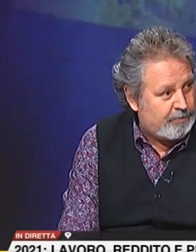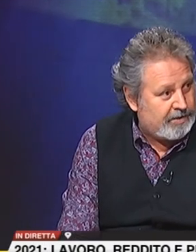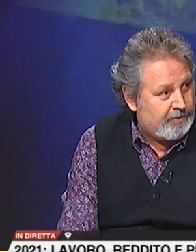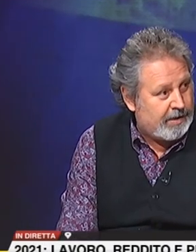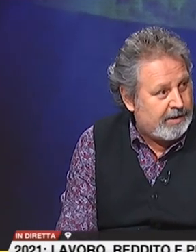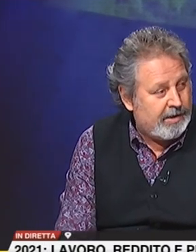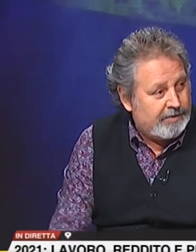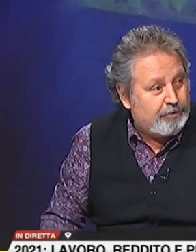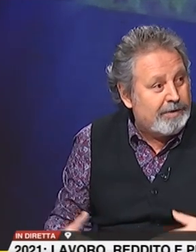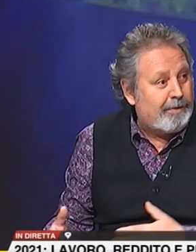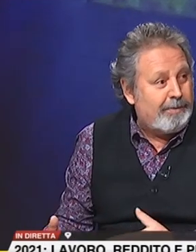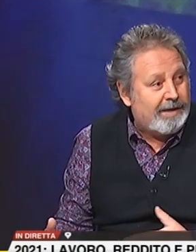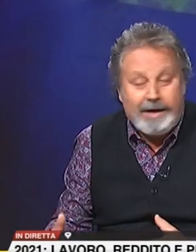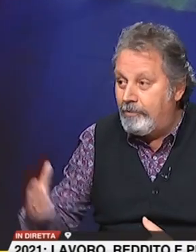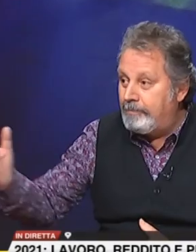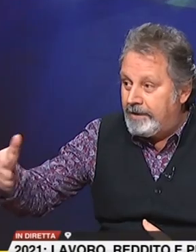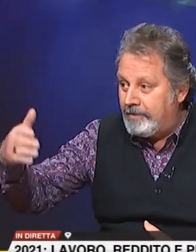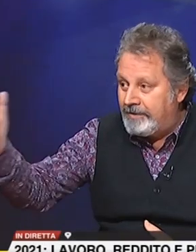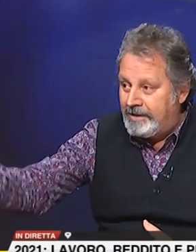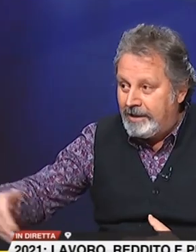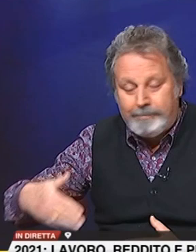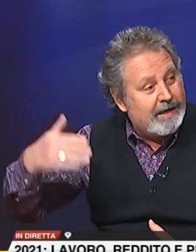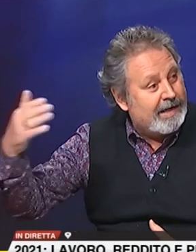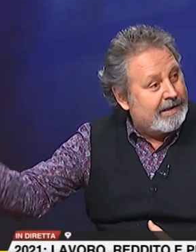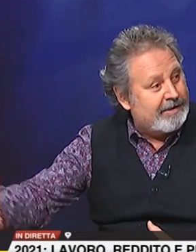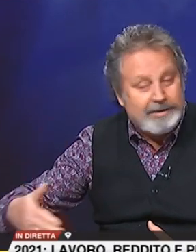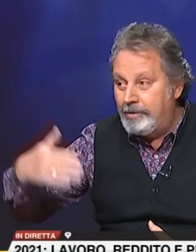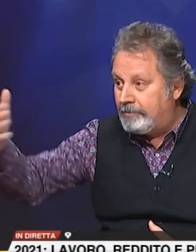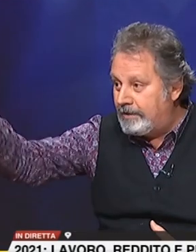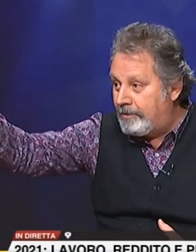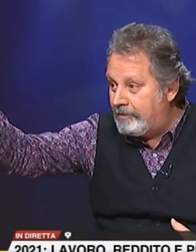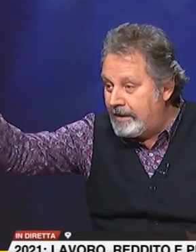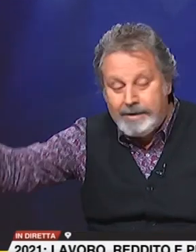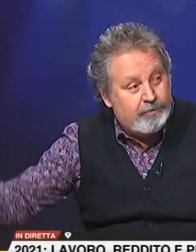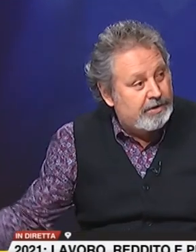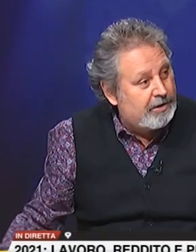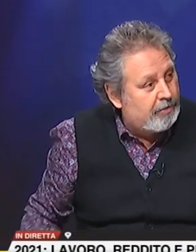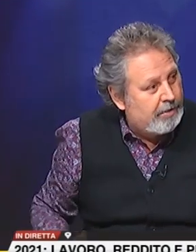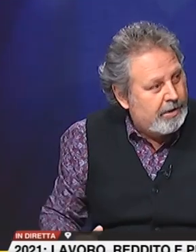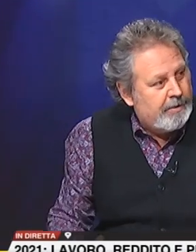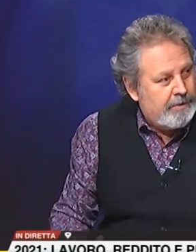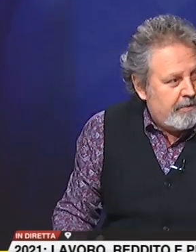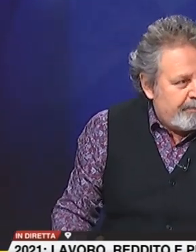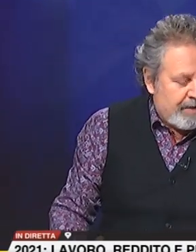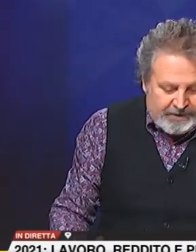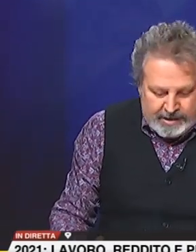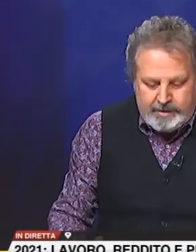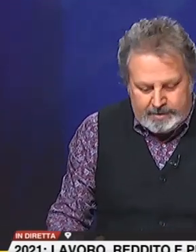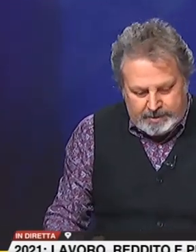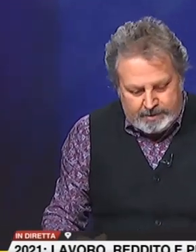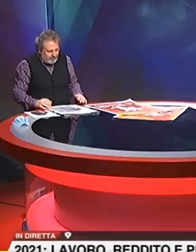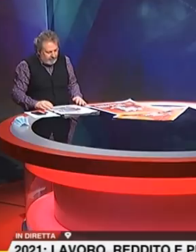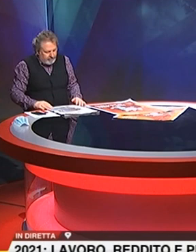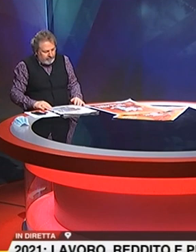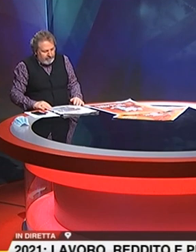mettere a disposizione di tutti i problemi che abbiamo, compreso i vaccini, certo, da comprare, da redistribuire, tutte le cose che abbiamo sentito. Ricordiamo poi c'è lo sblocco delle assunzioni, sì,